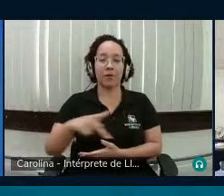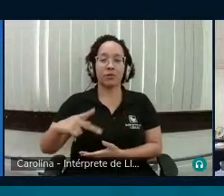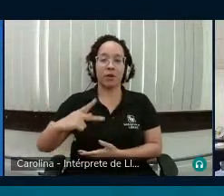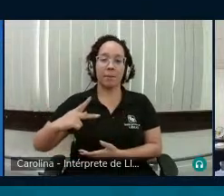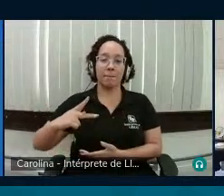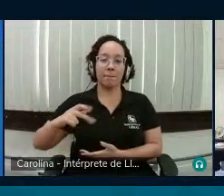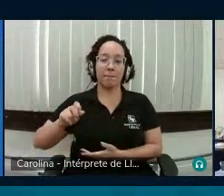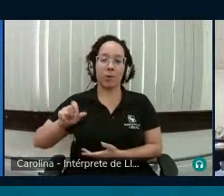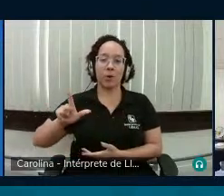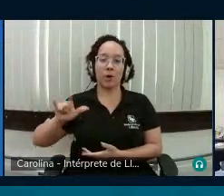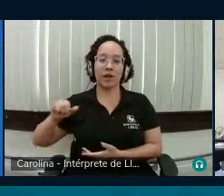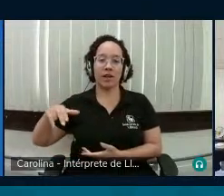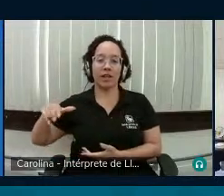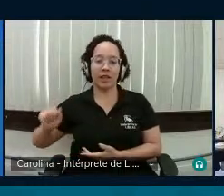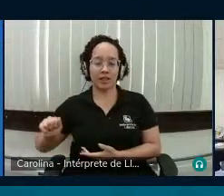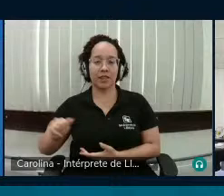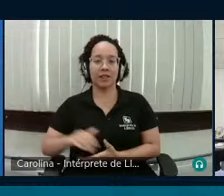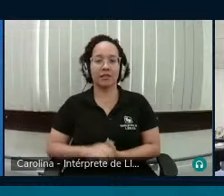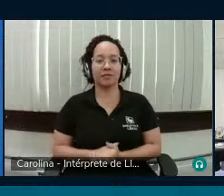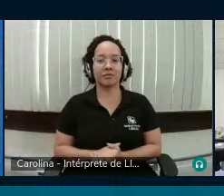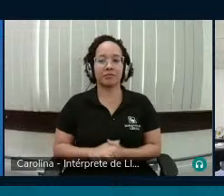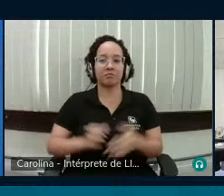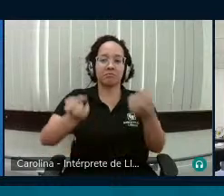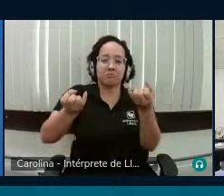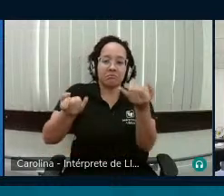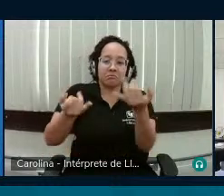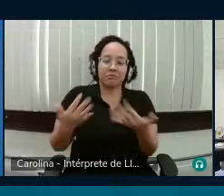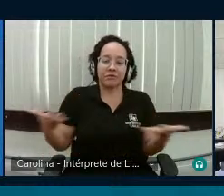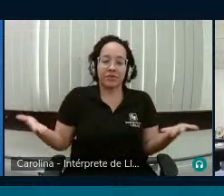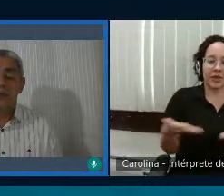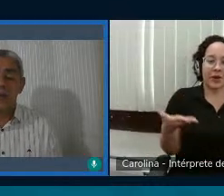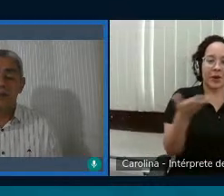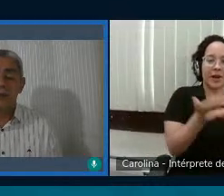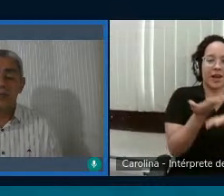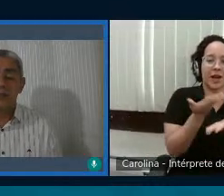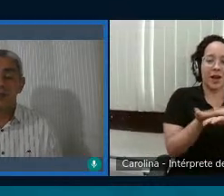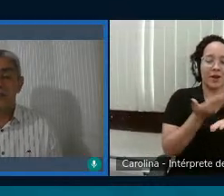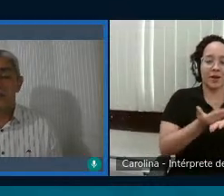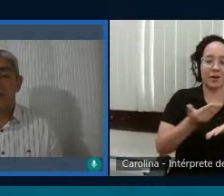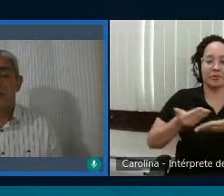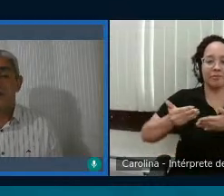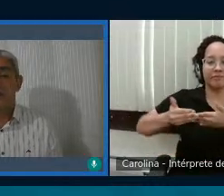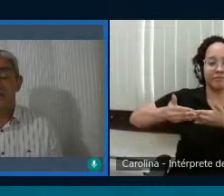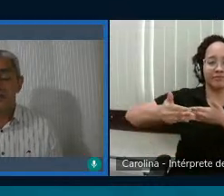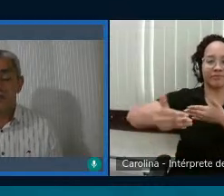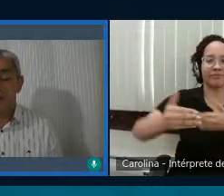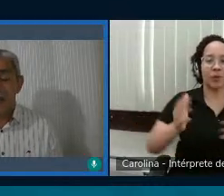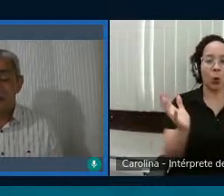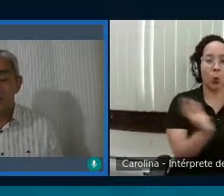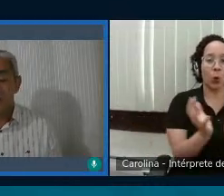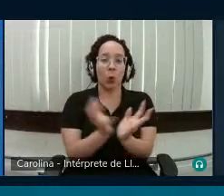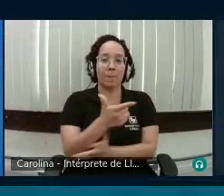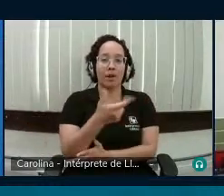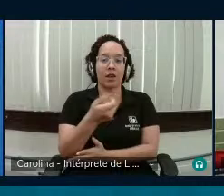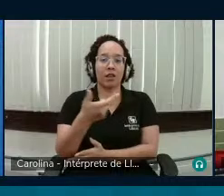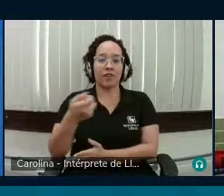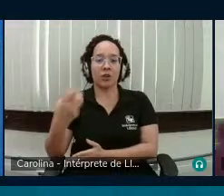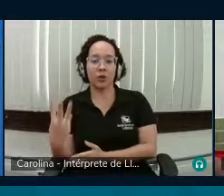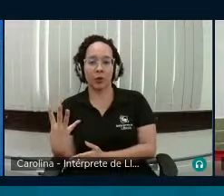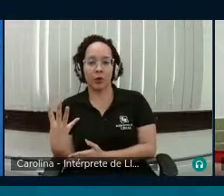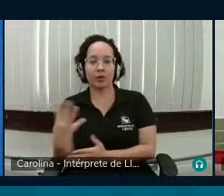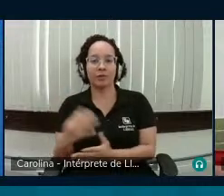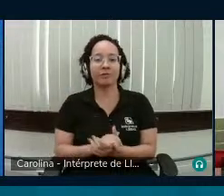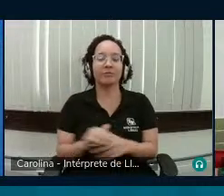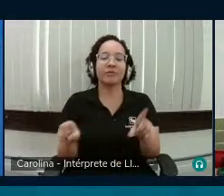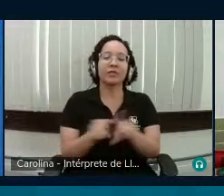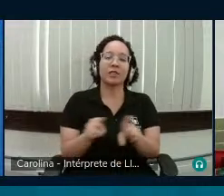dos Santos, que irá coordenar os trabalhos dessa aula inaugural para as turmas de 2024. Convidamos também